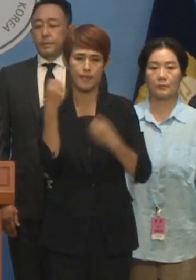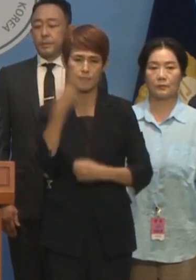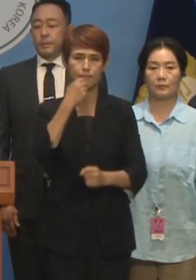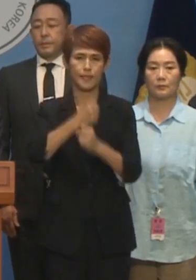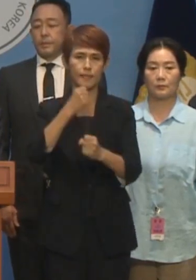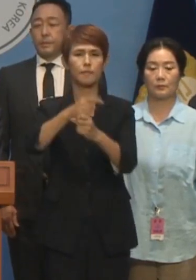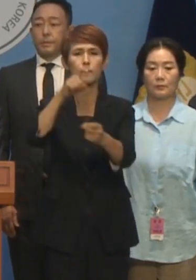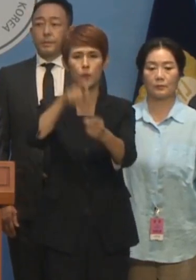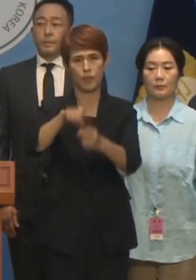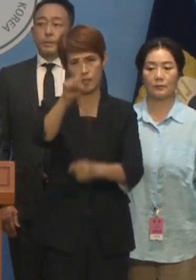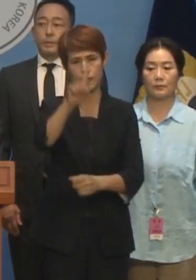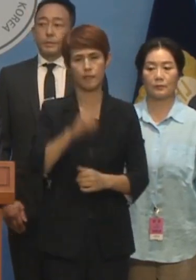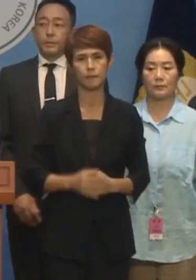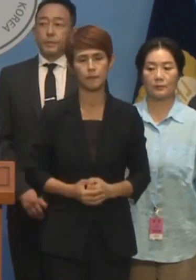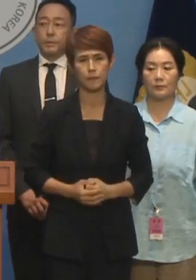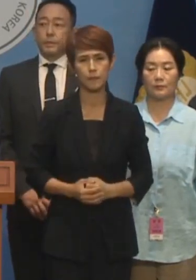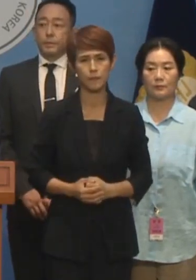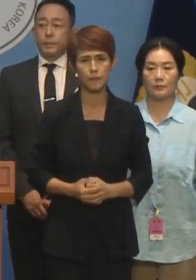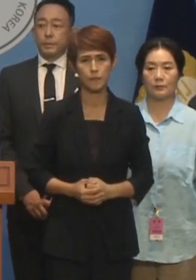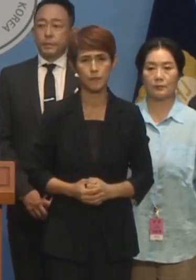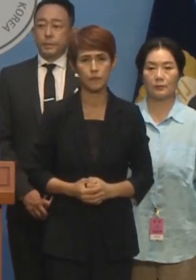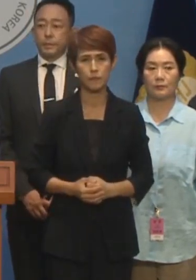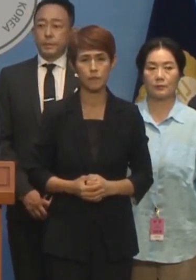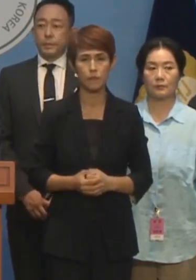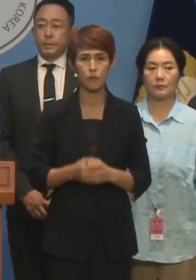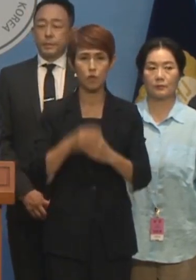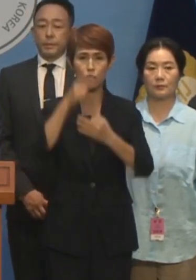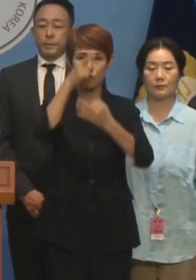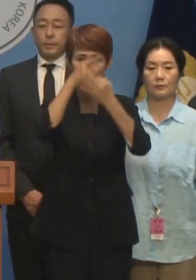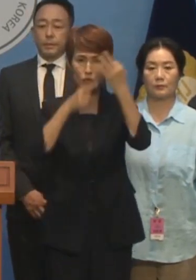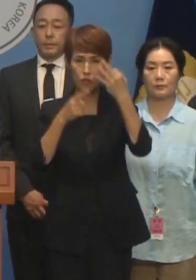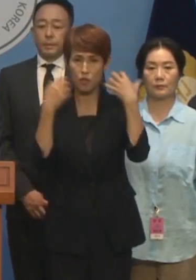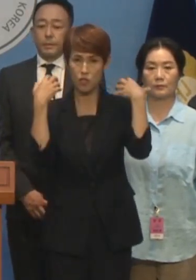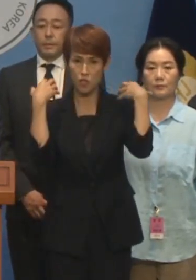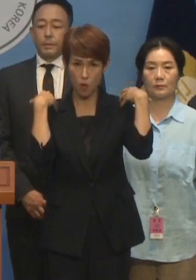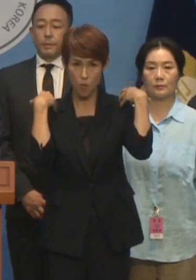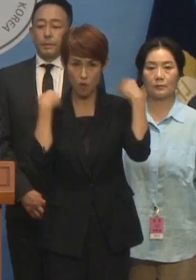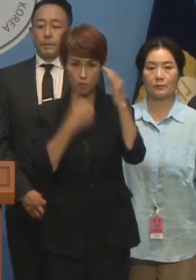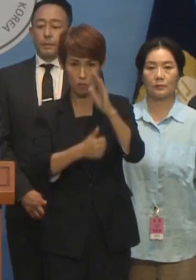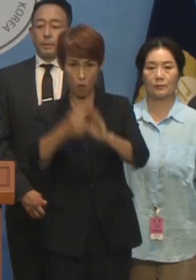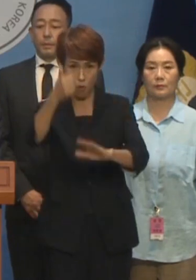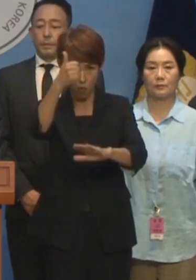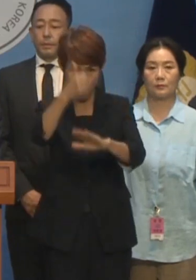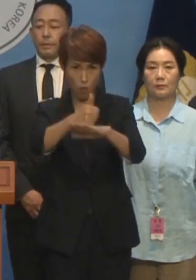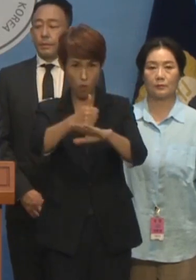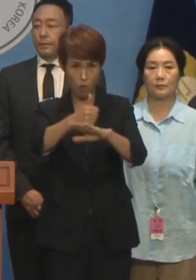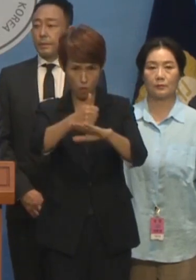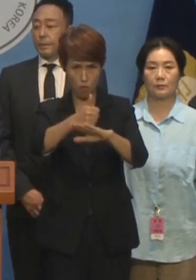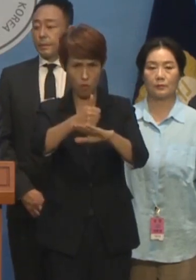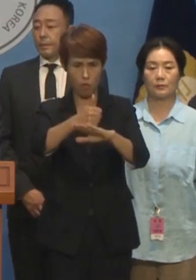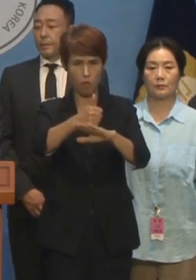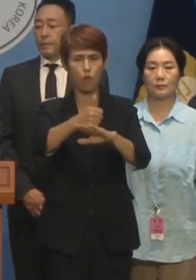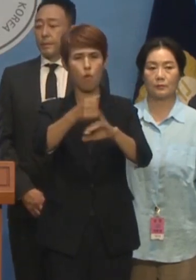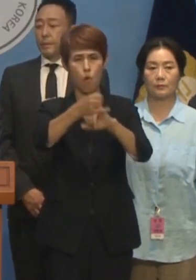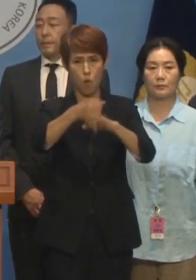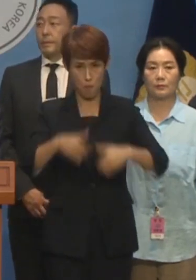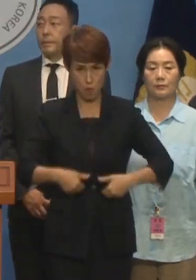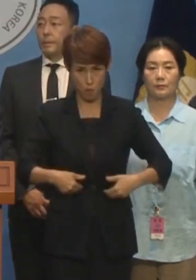있습니다. 이는 오직 윤석열 정권의 성공이 담보되어야만